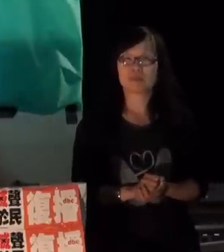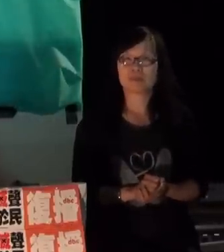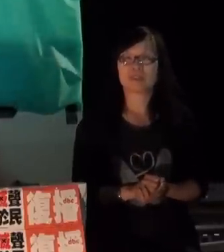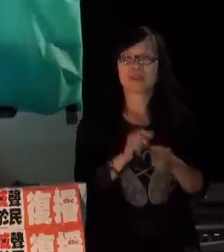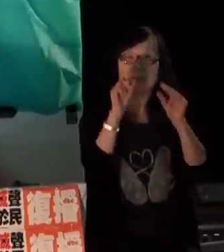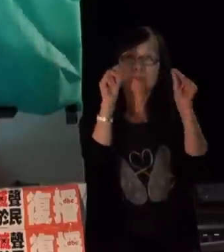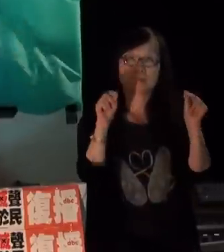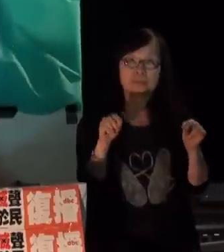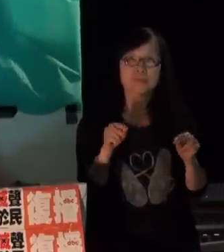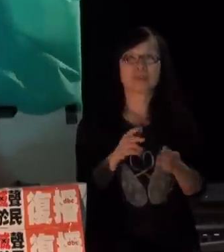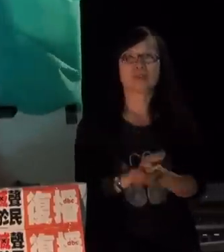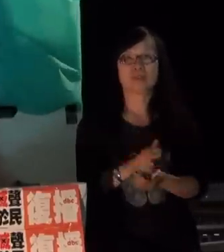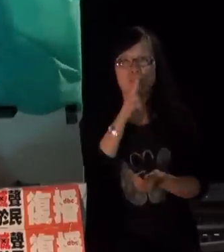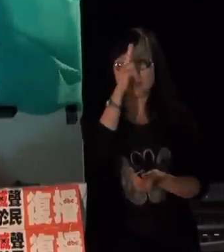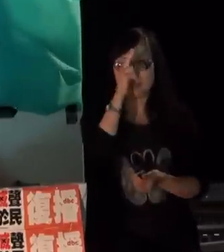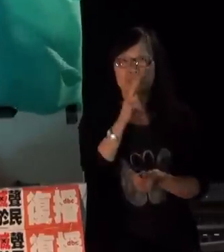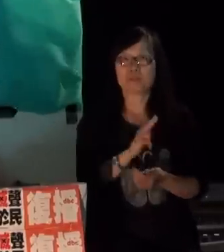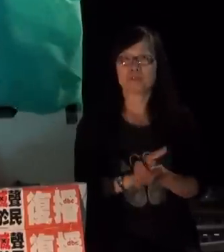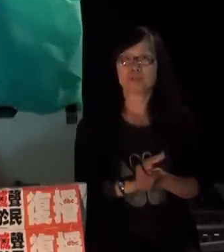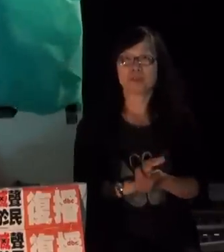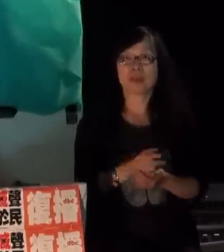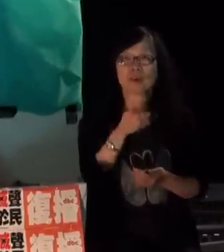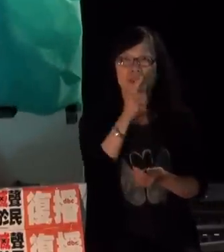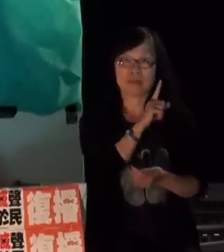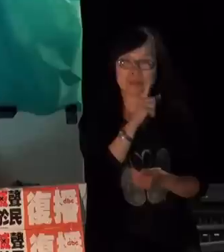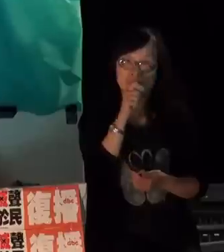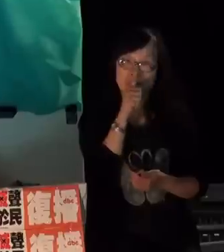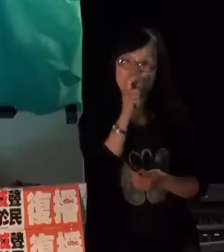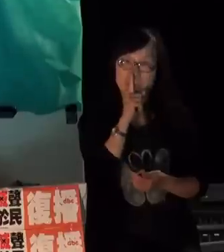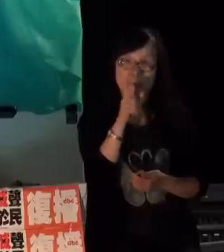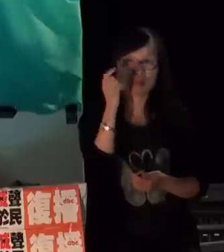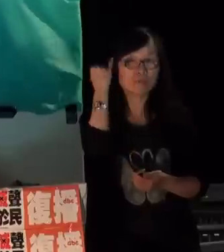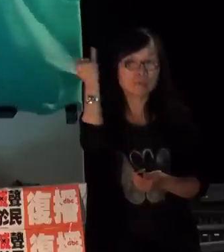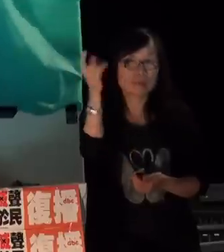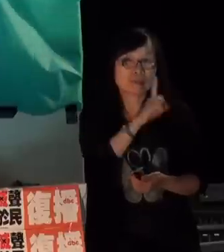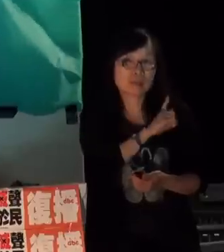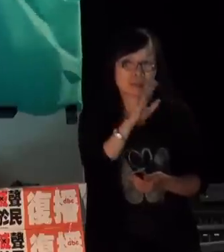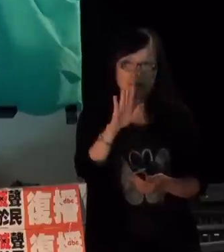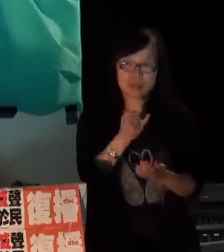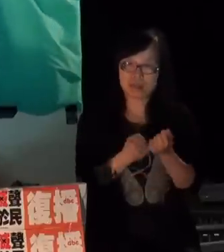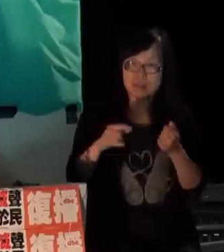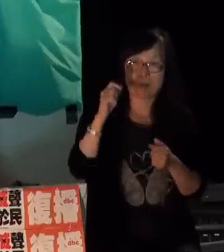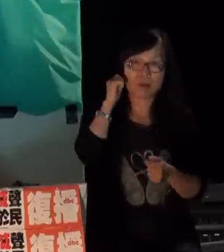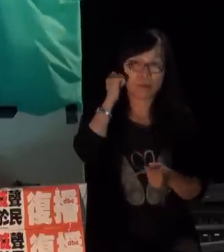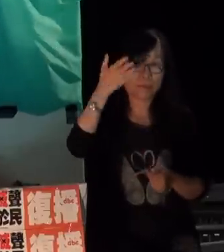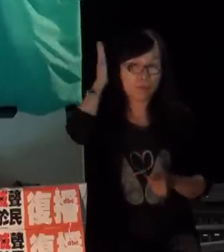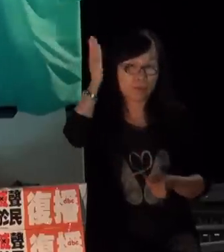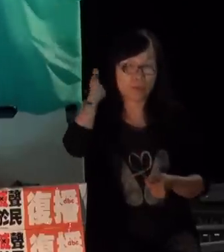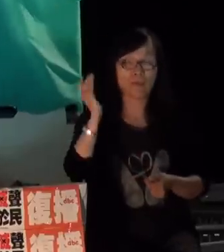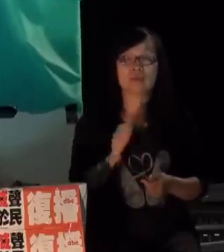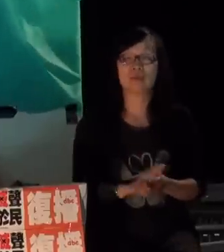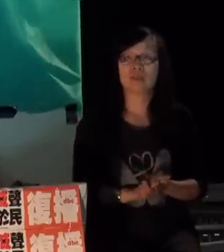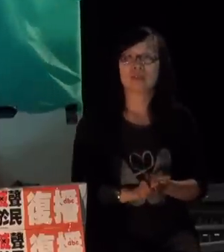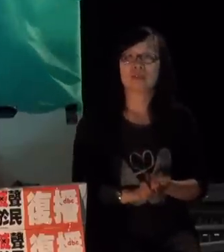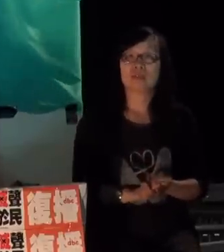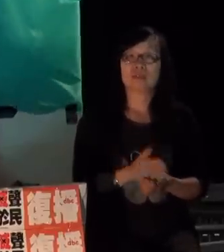呢、這個政府係同啲家長洗腦，啲家長都唔知道自己仔女係點樣樣，即係我即係等於我講以前講話，呢